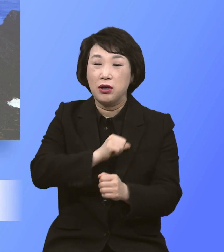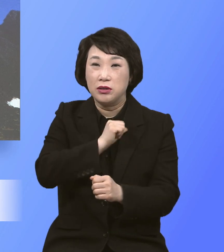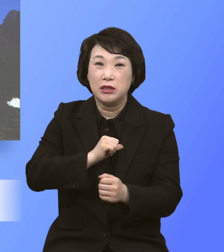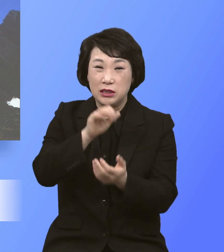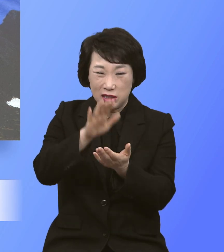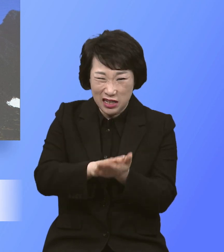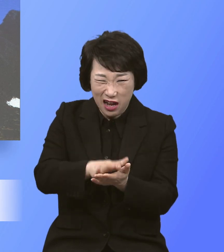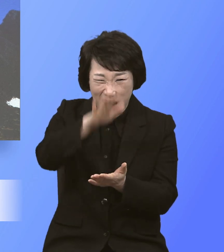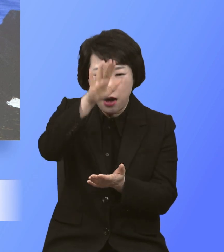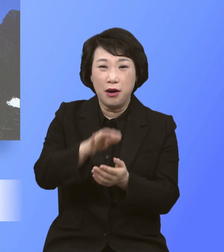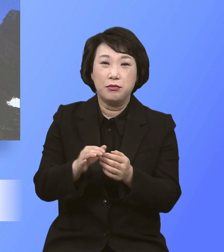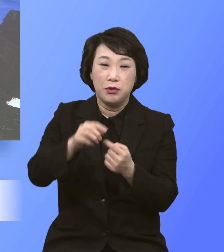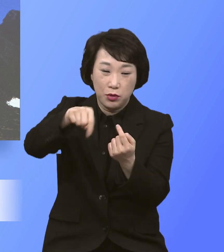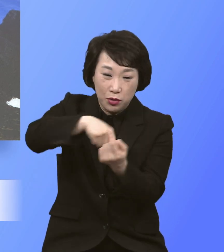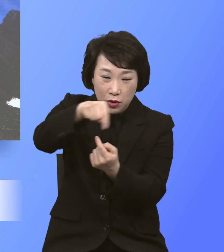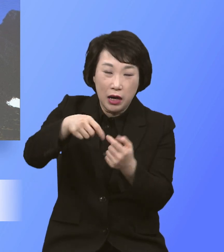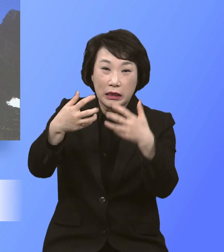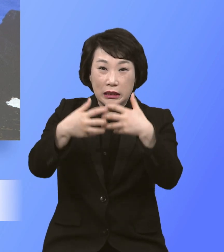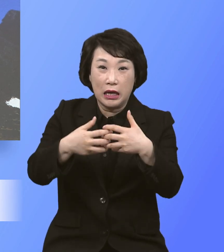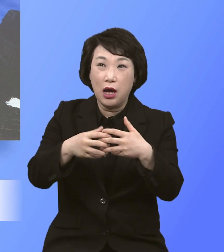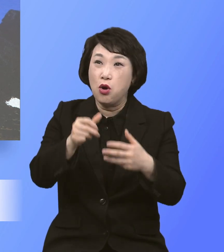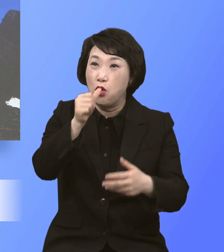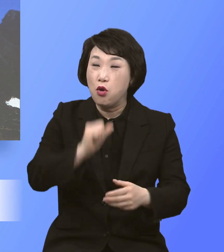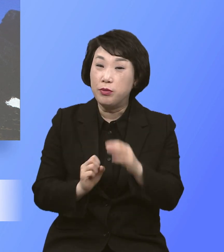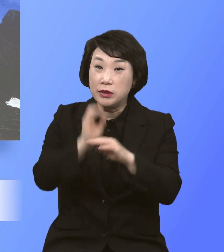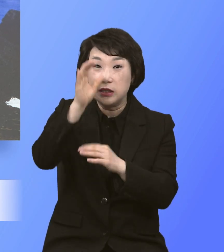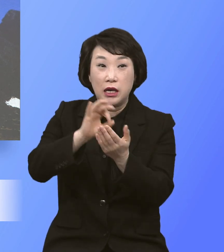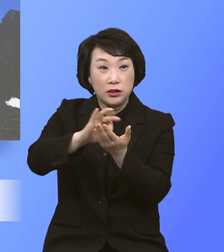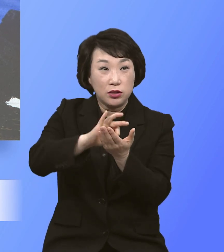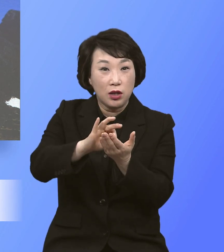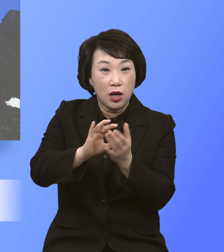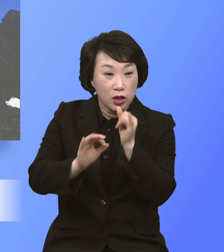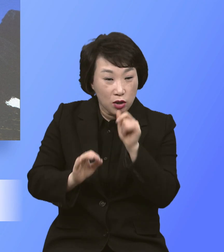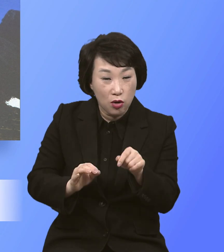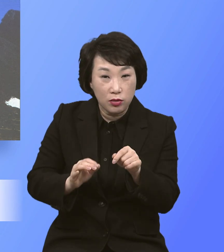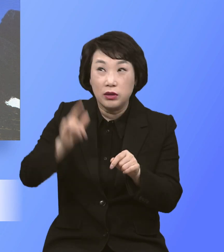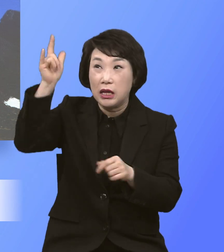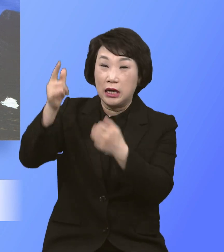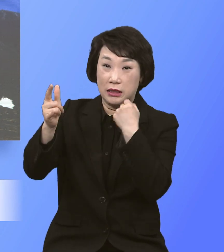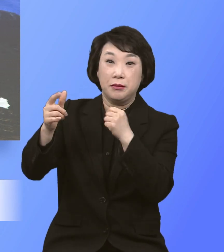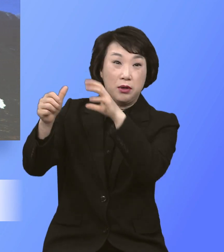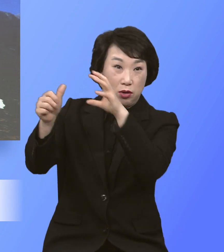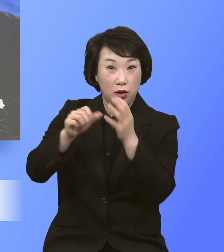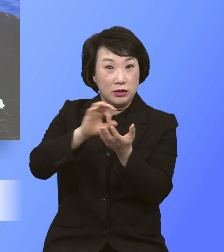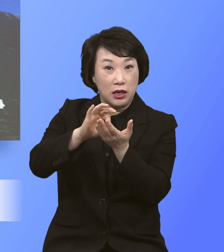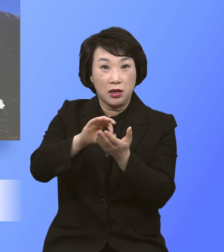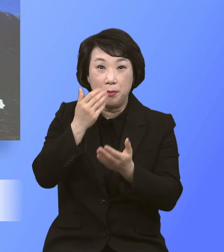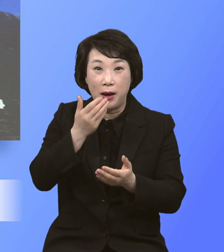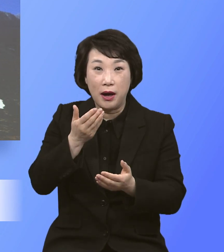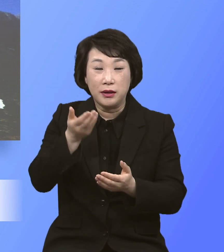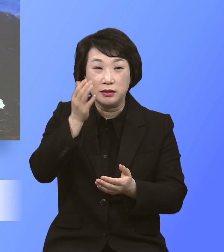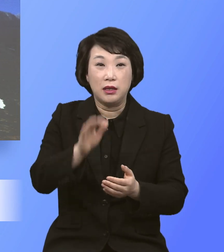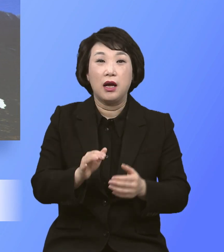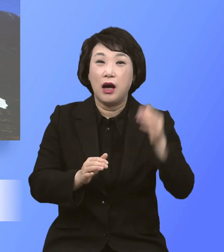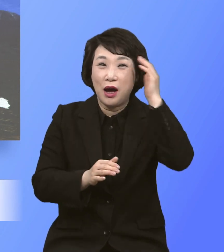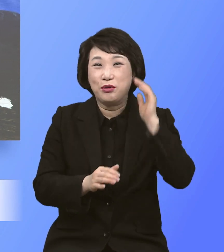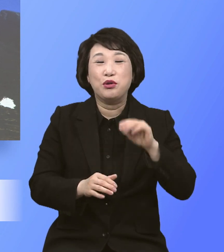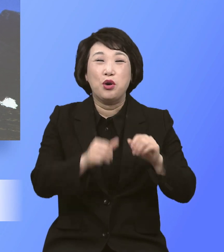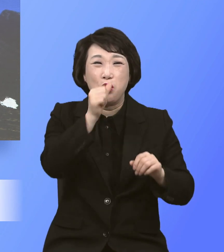5분 이상만 견디면 태양 에너지를 사용할 수 있다고 합니다. 근데 우리는 5분을 못 견디고